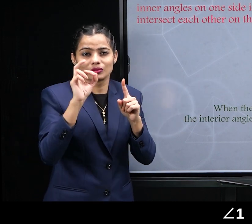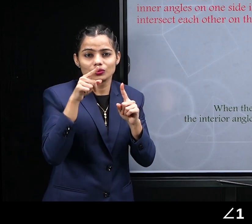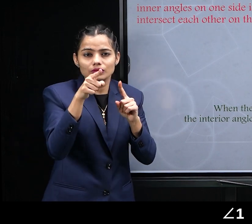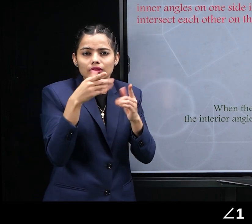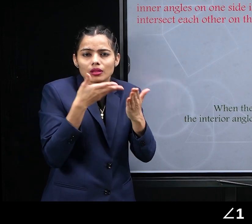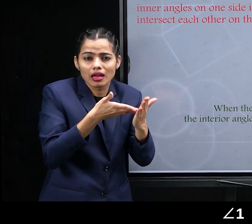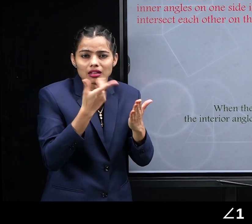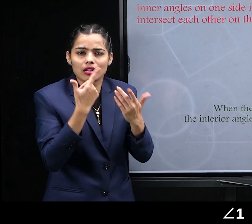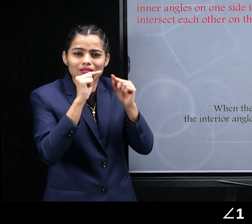காபட்டி,